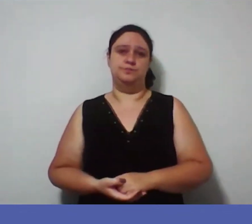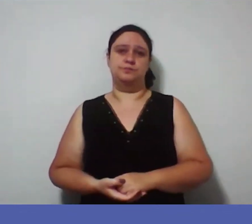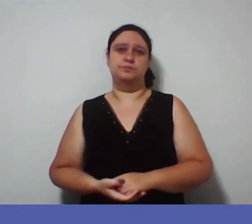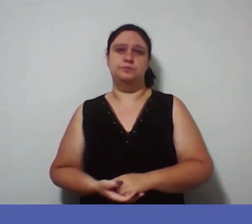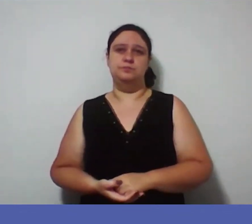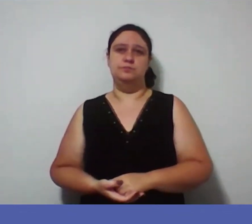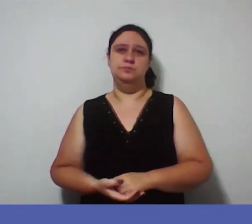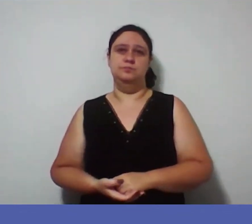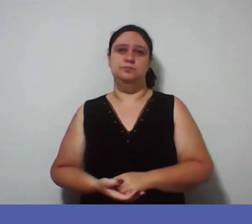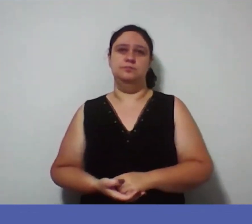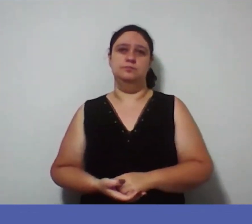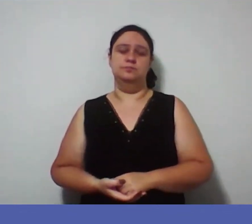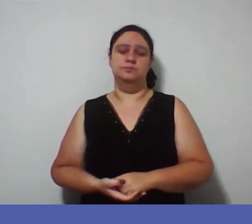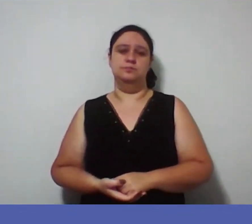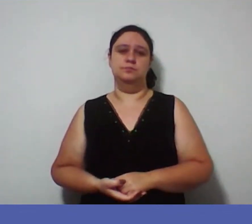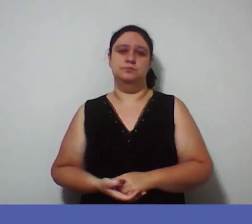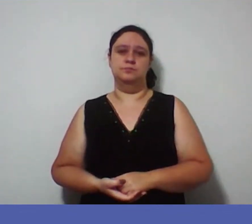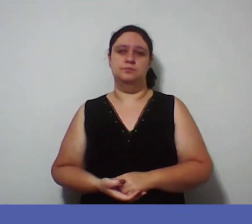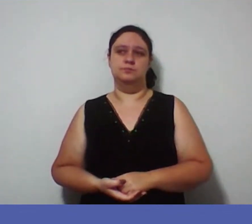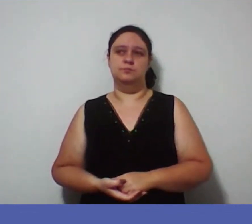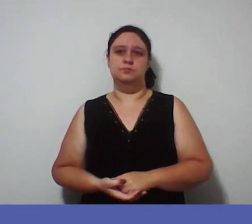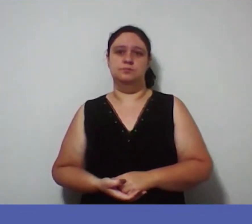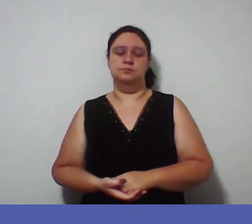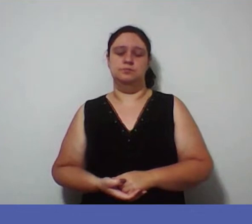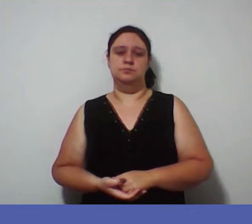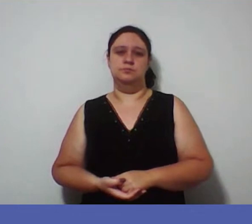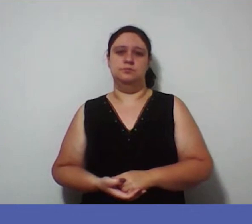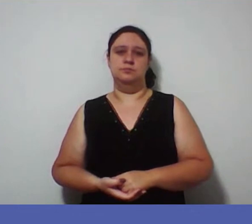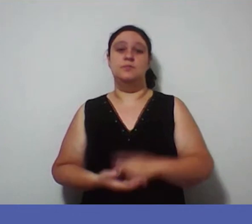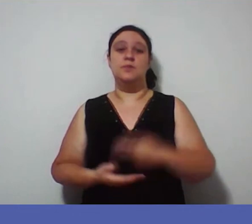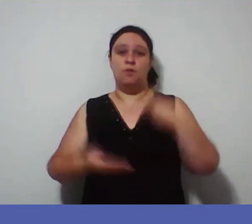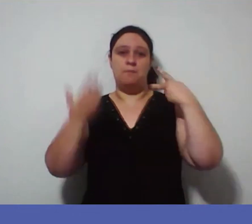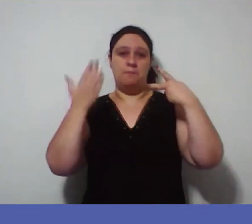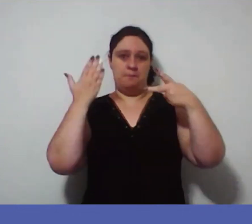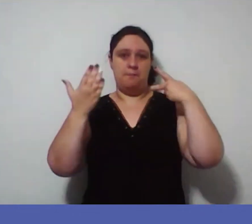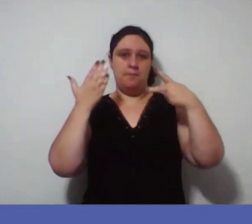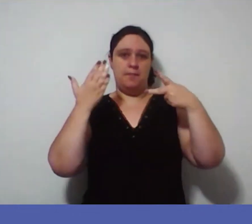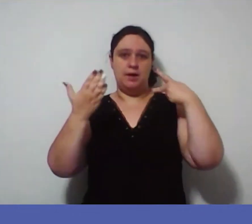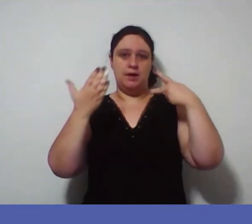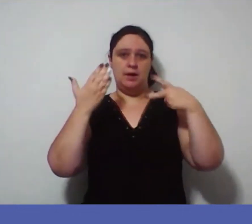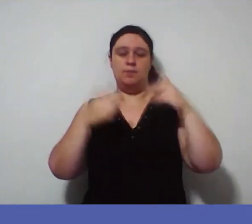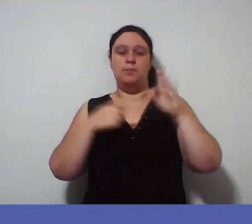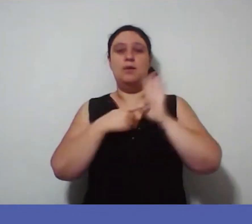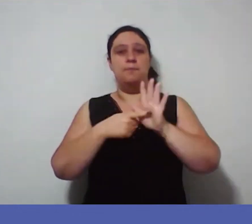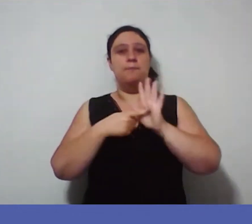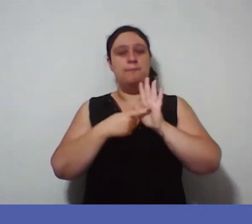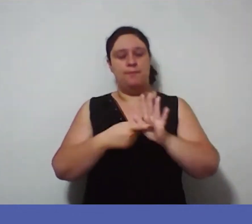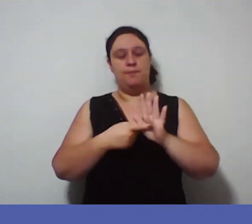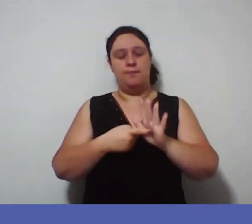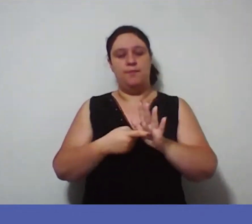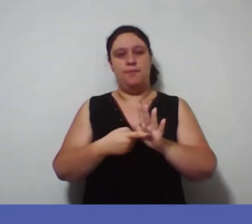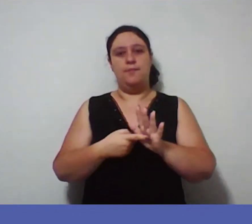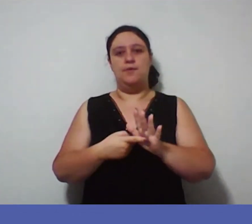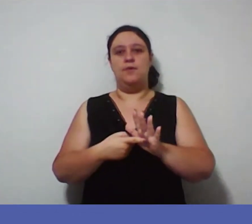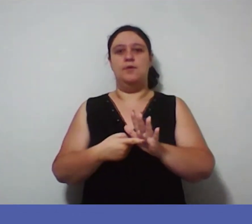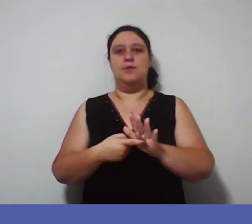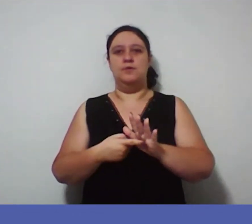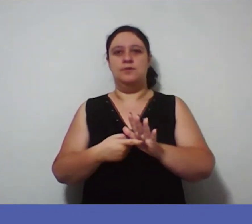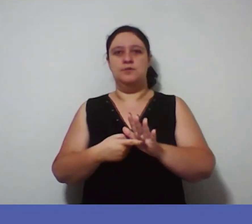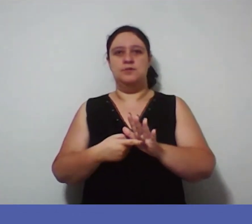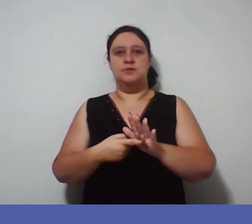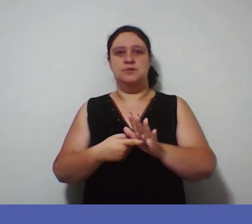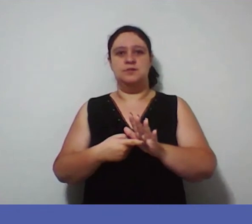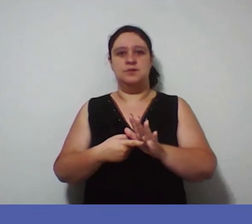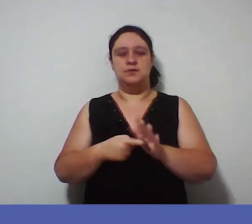Essa parábola mostra uma generosidade extra para com os trabalhadores do final da era. Por isso que eu